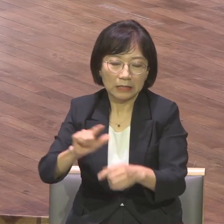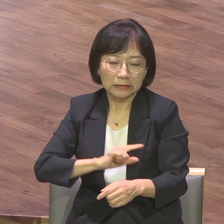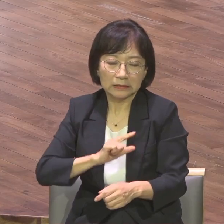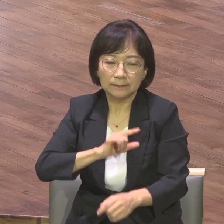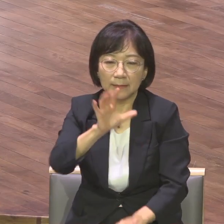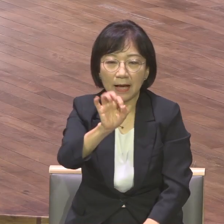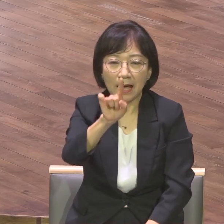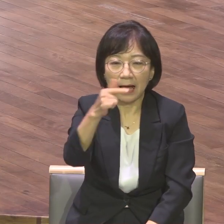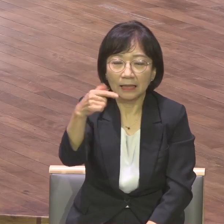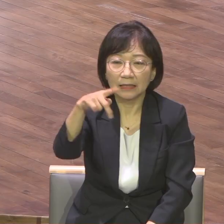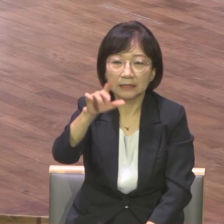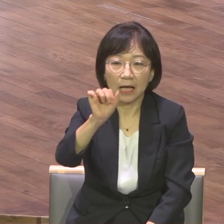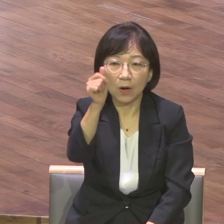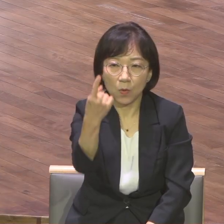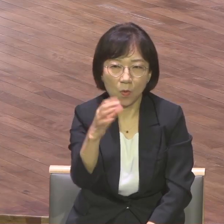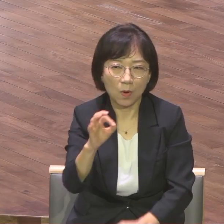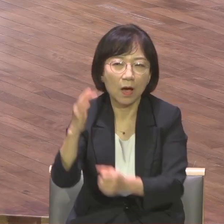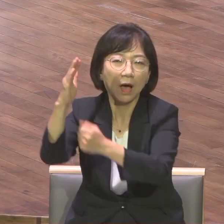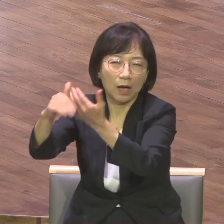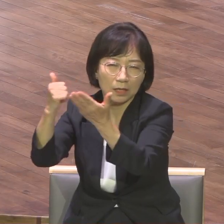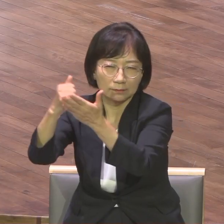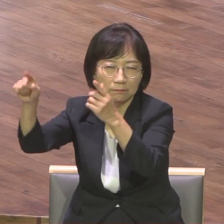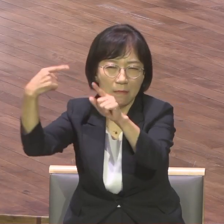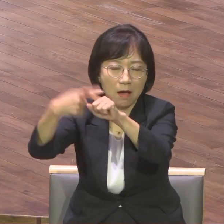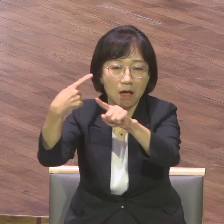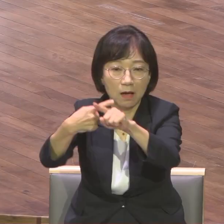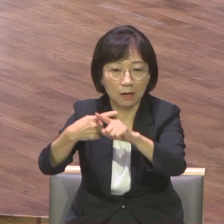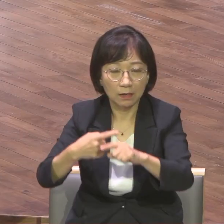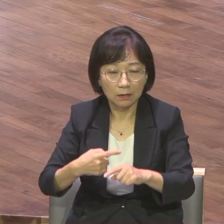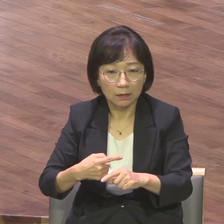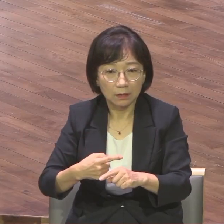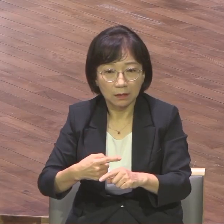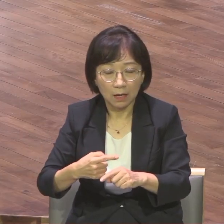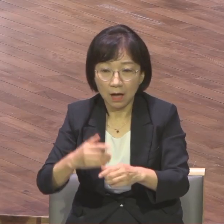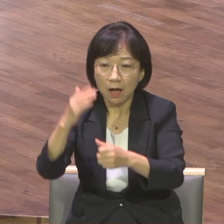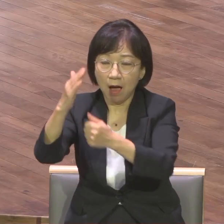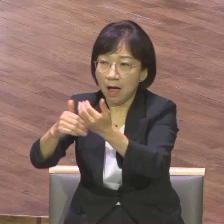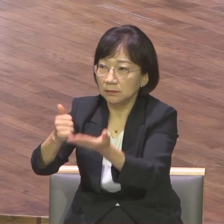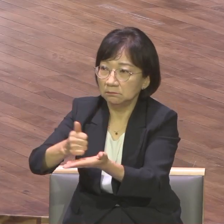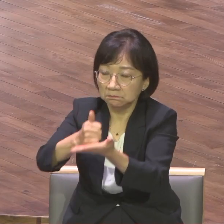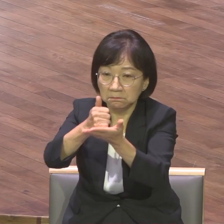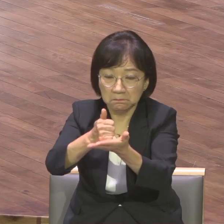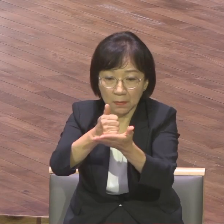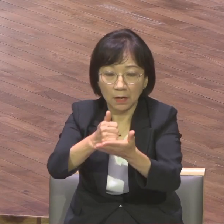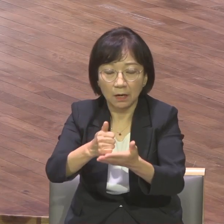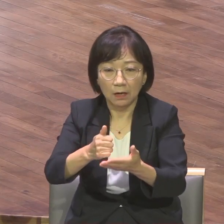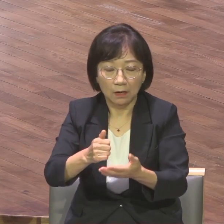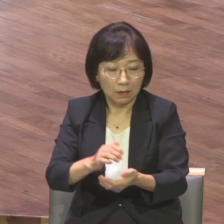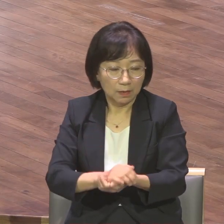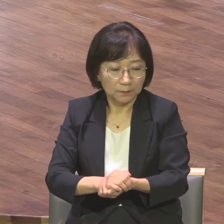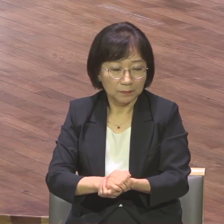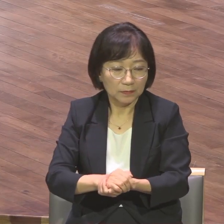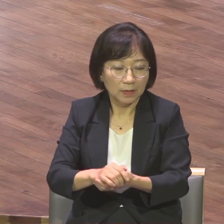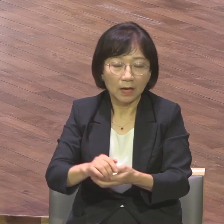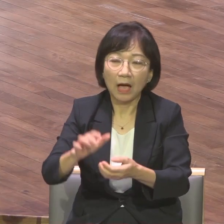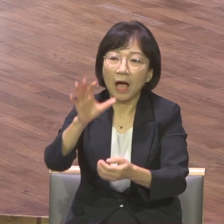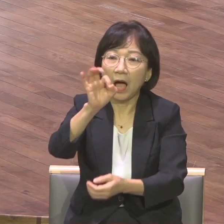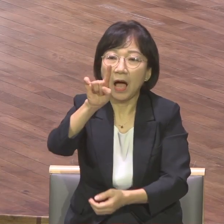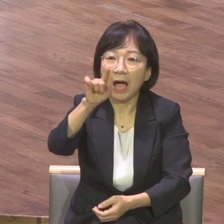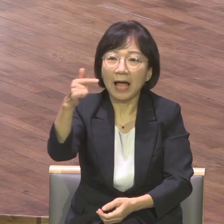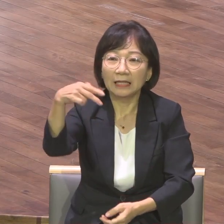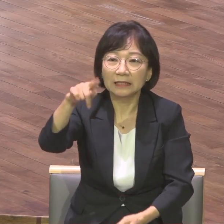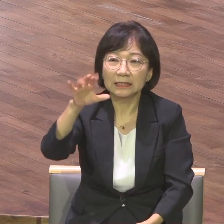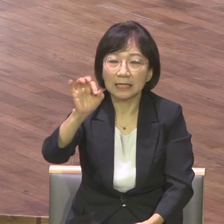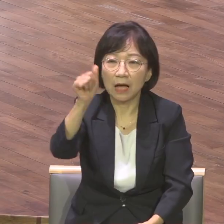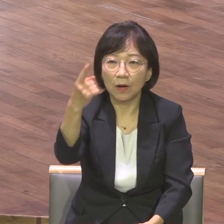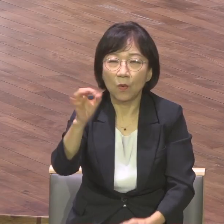믿는 사람들이에요. 그러니까 하나님의 교회는요, 주 하나님 지으신 모든 세계가 아니에요.